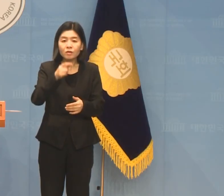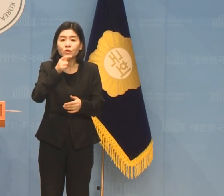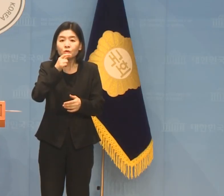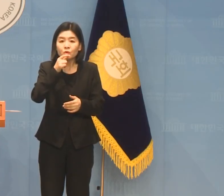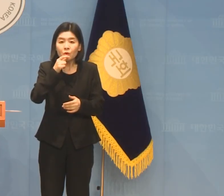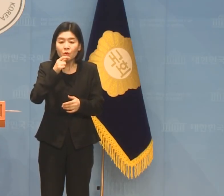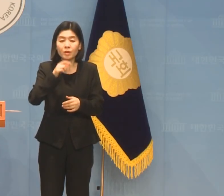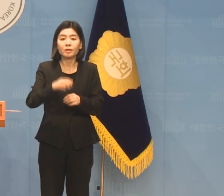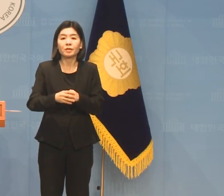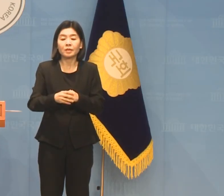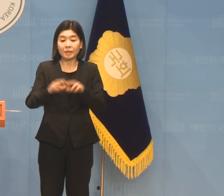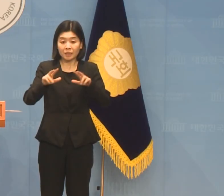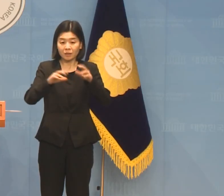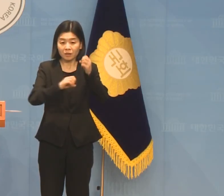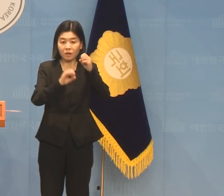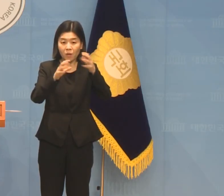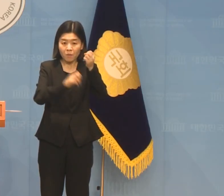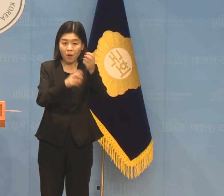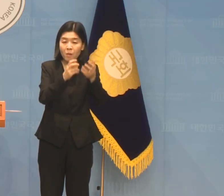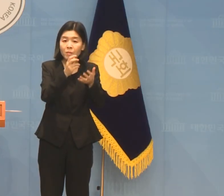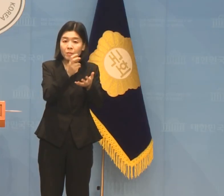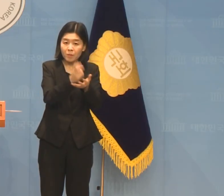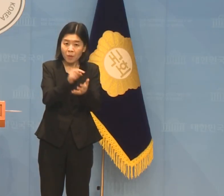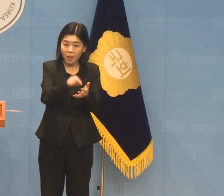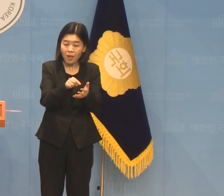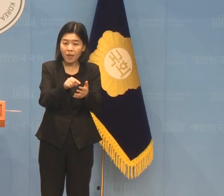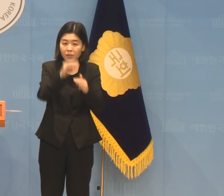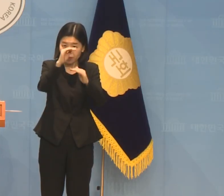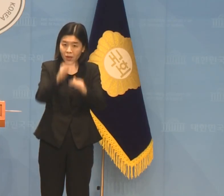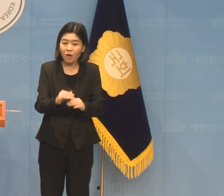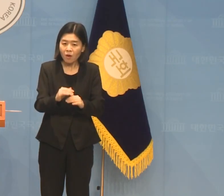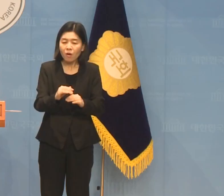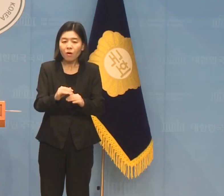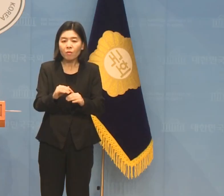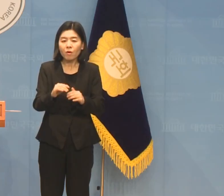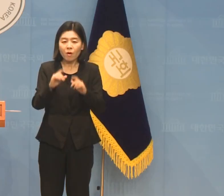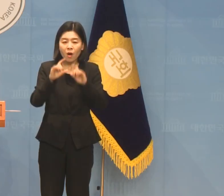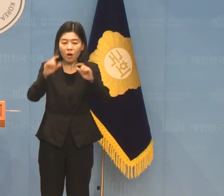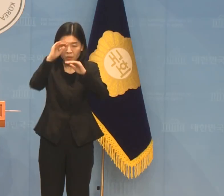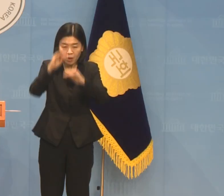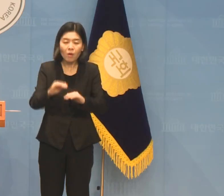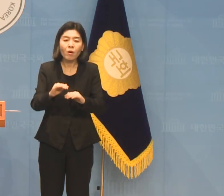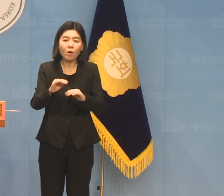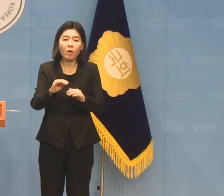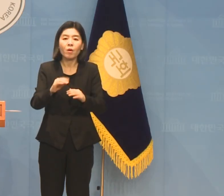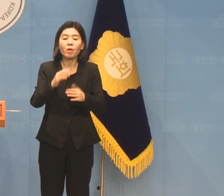최근 헌재 결정과 개정 대상 법률 현황을 발간할 예정입니다.